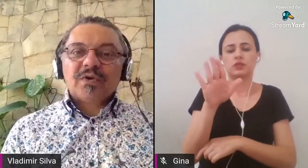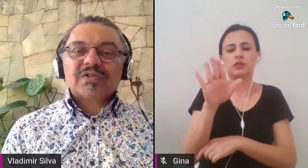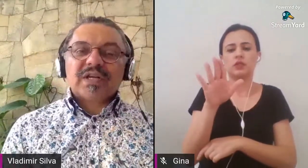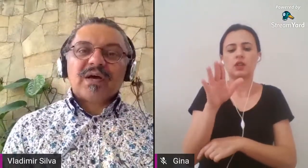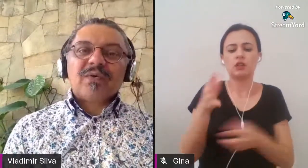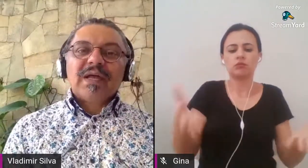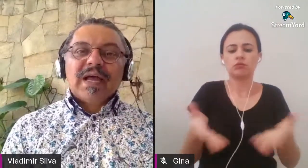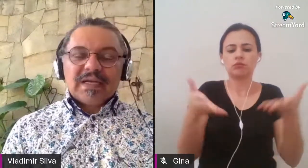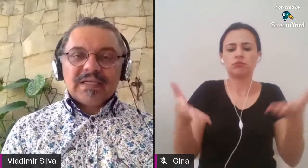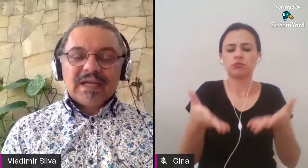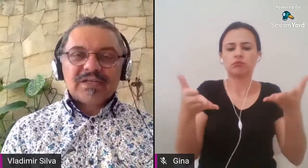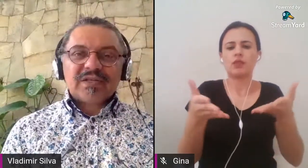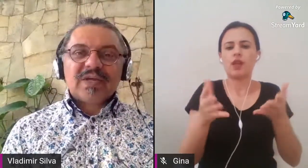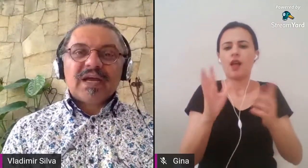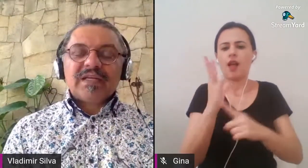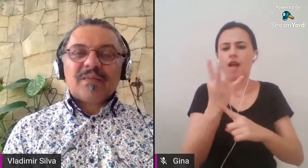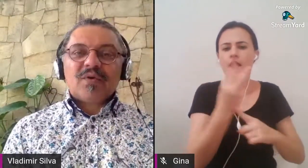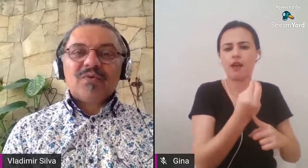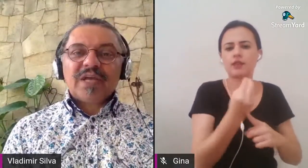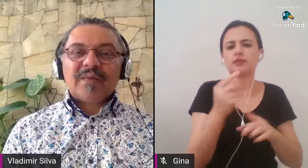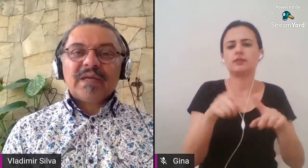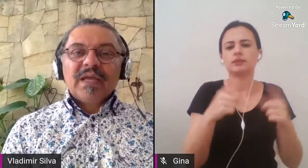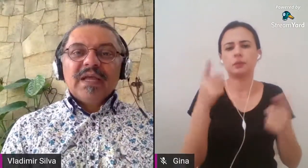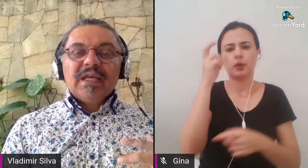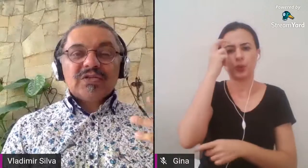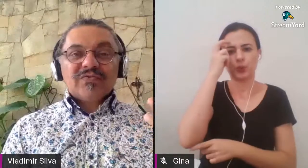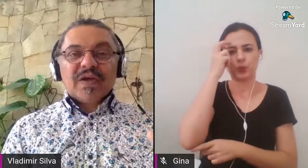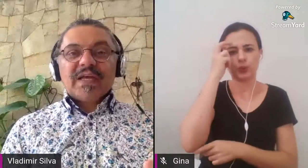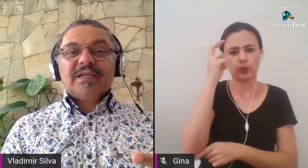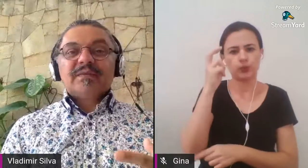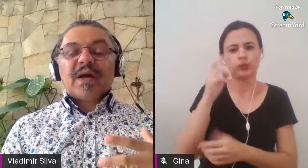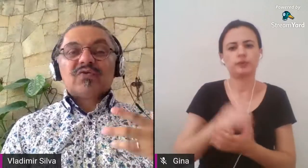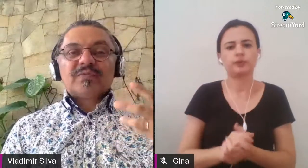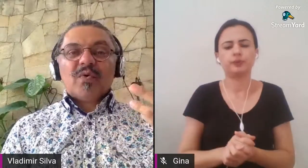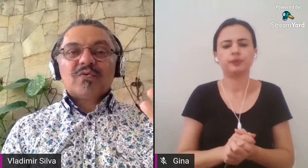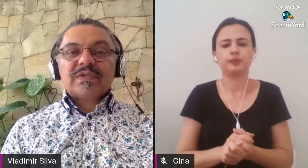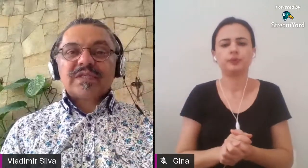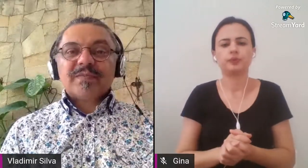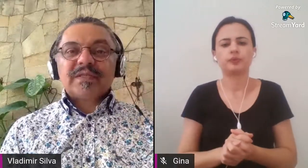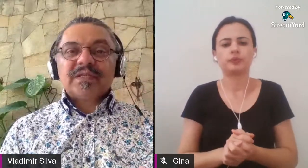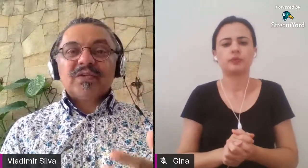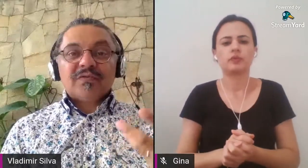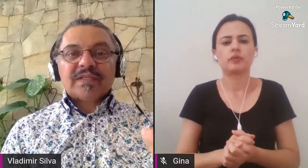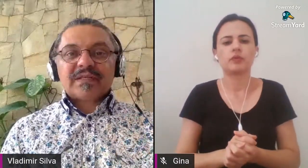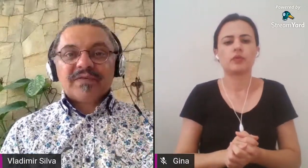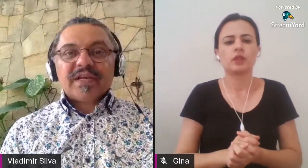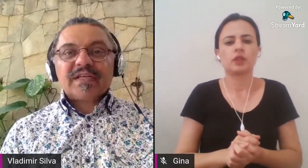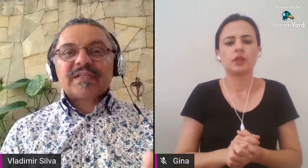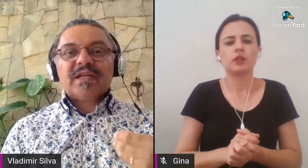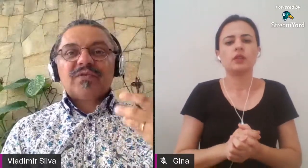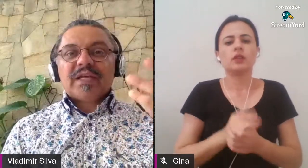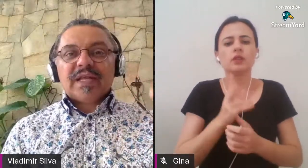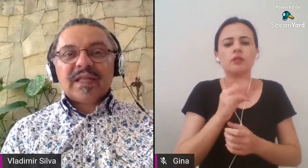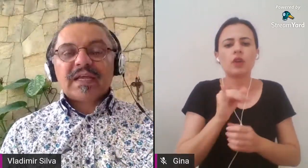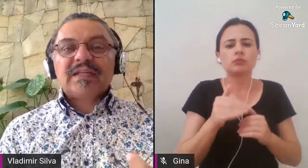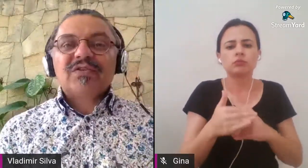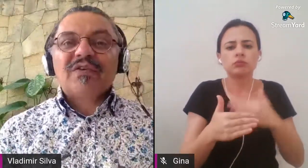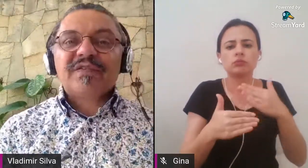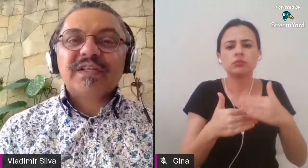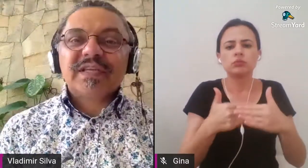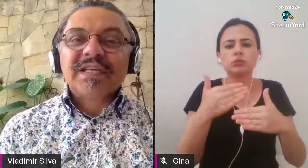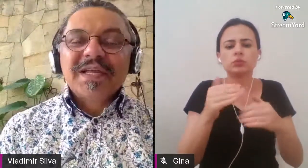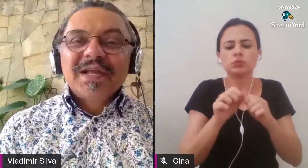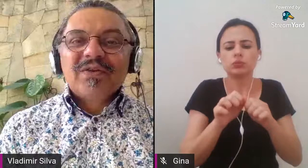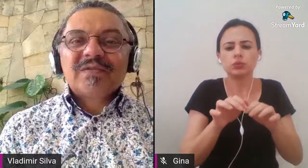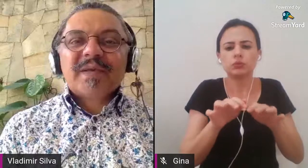e a cultura, de modo geral, aqui na região da Rainha da Borborema. E isso vai, aos poucos, se expandindo, vai crescendo, e aí na